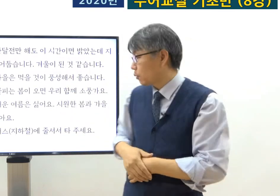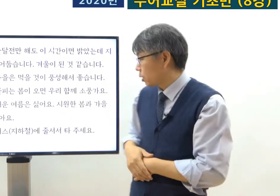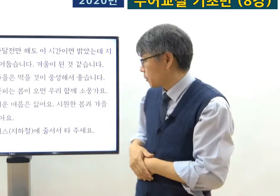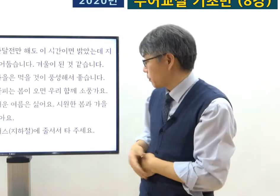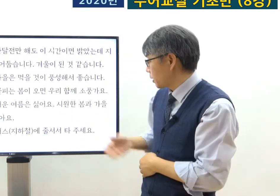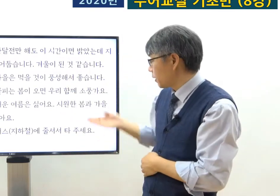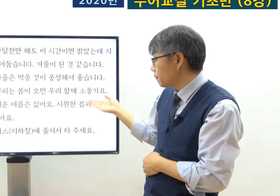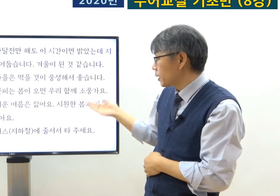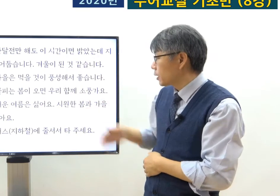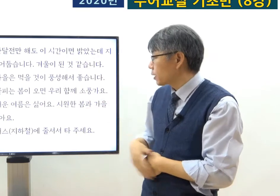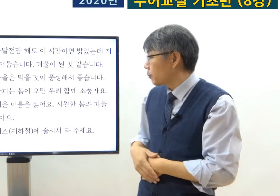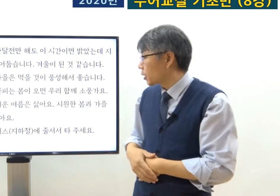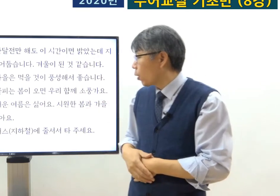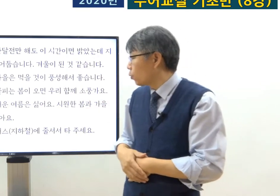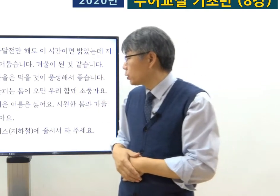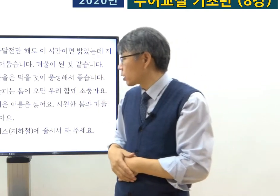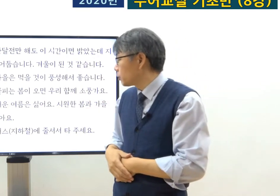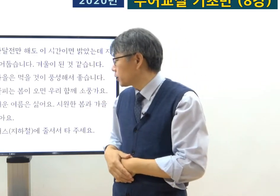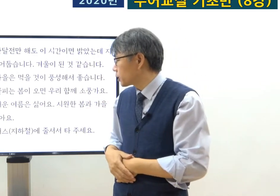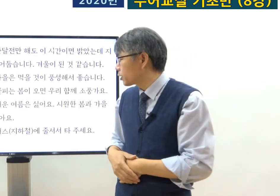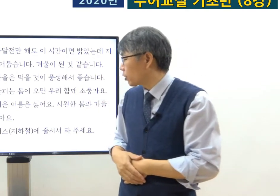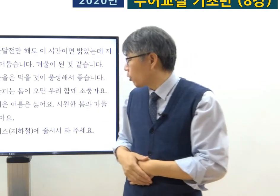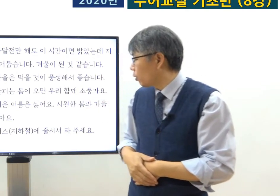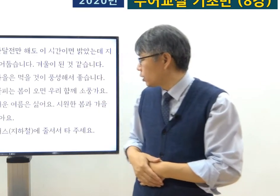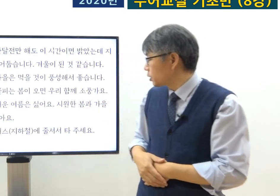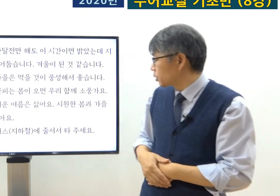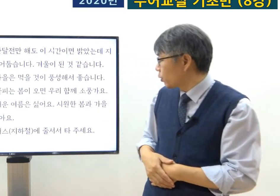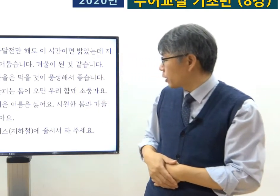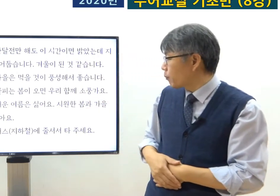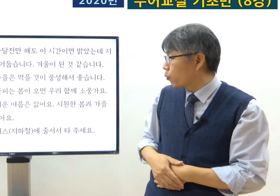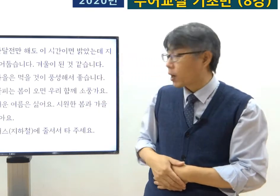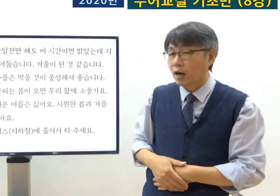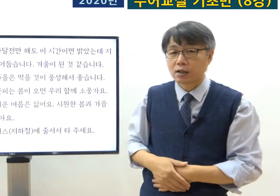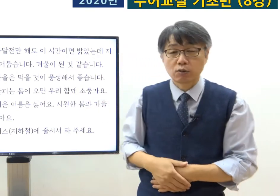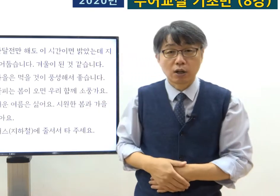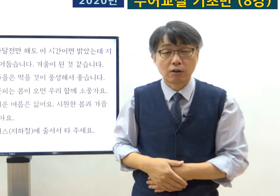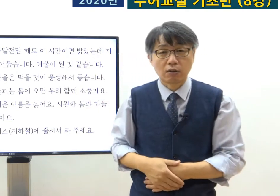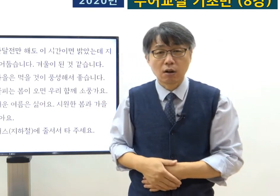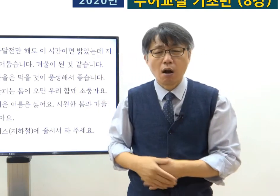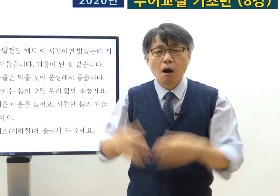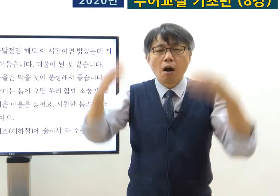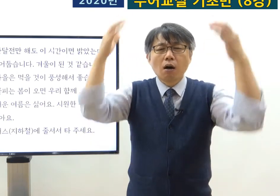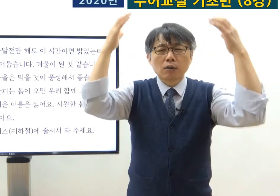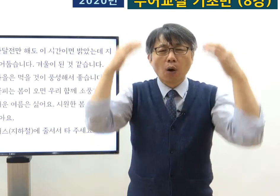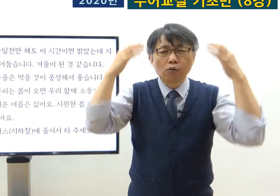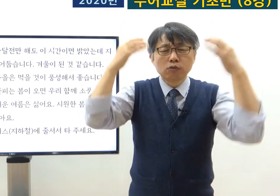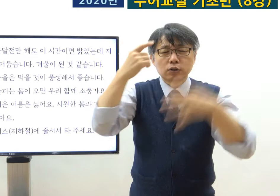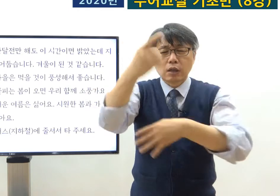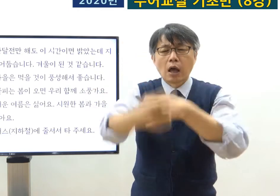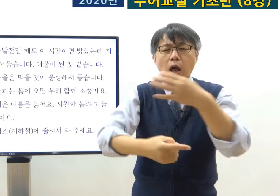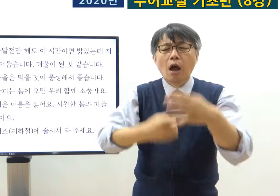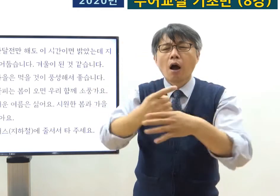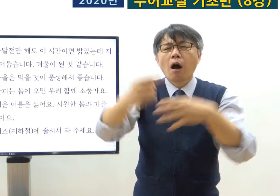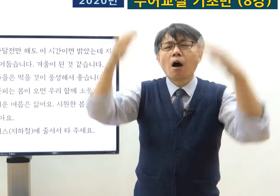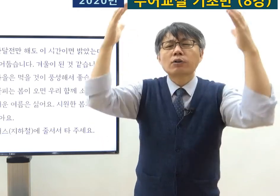표현하면 됩니다. 그 다음에 더운 여름은 싫어요. 시원한 봄과 가을이 좋아요. 더운